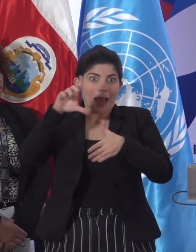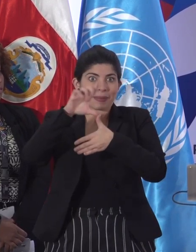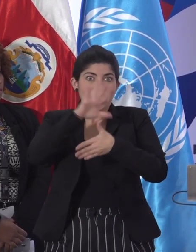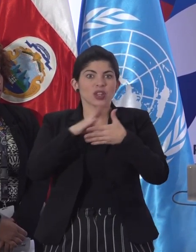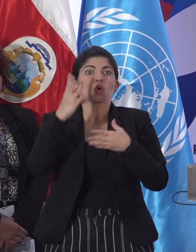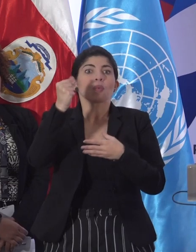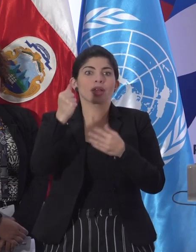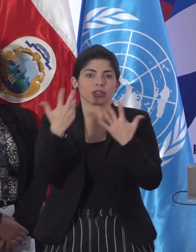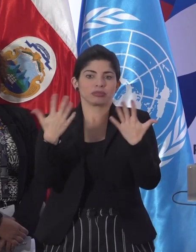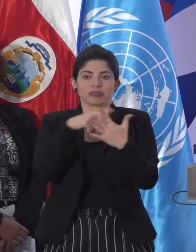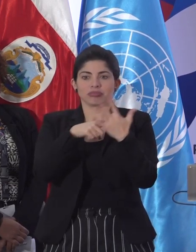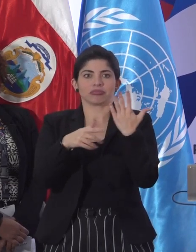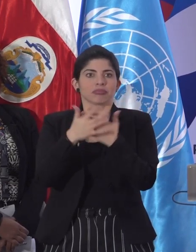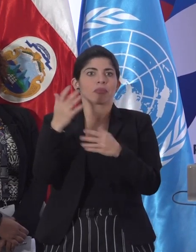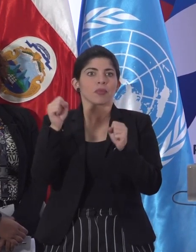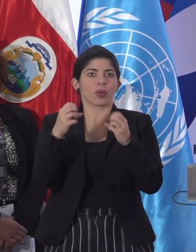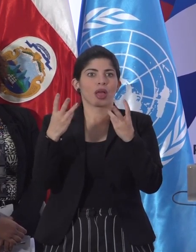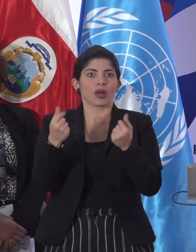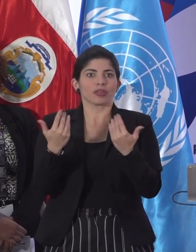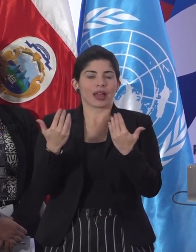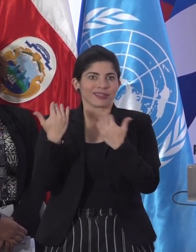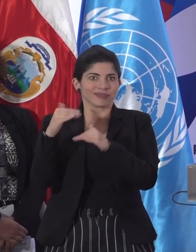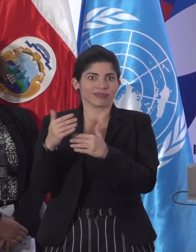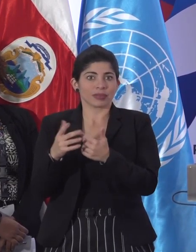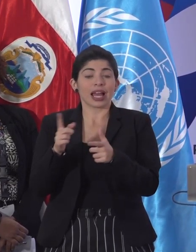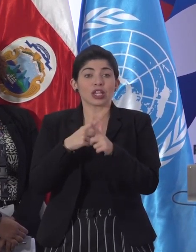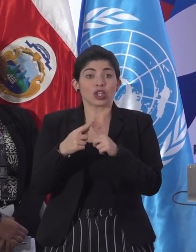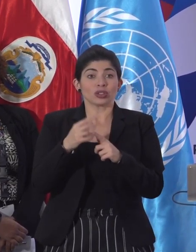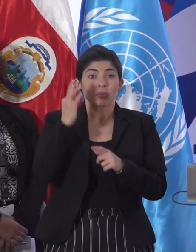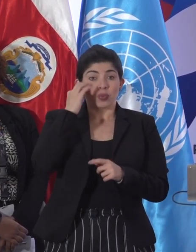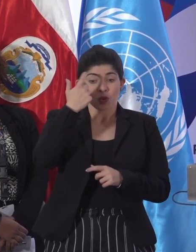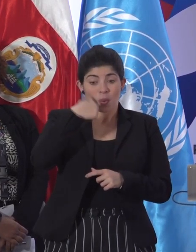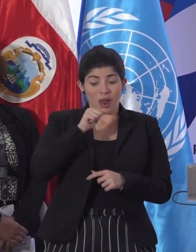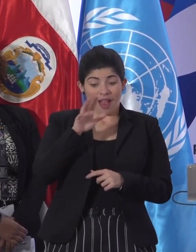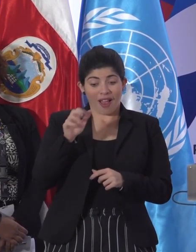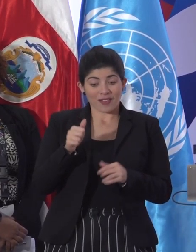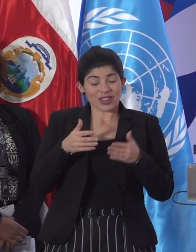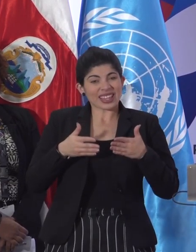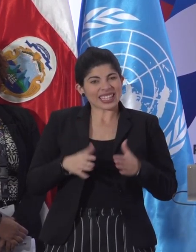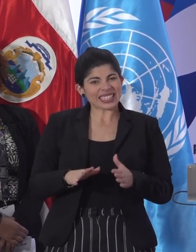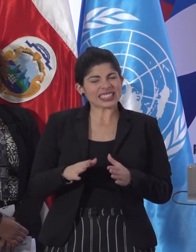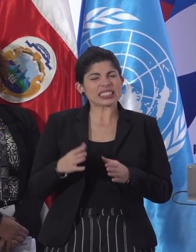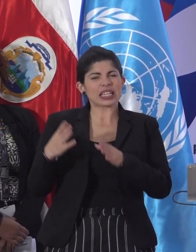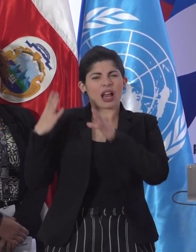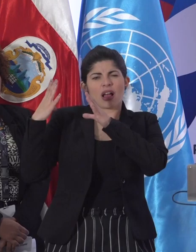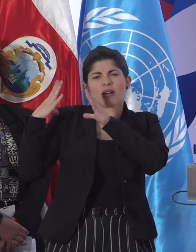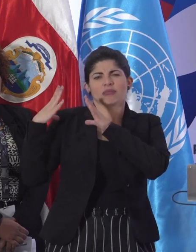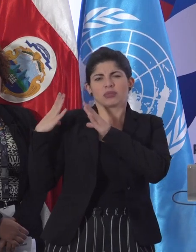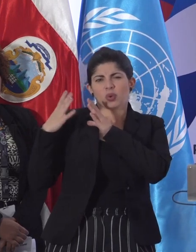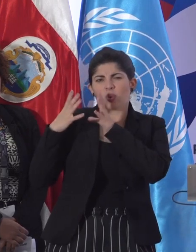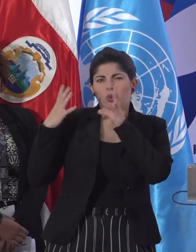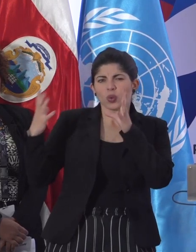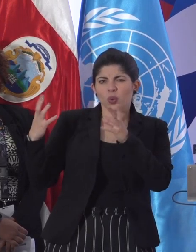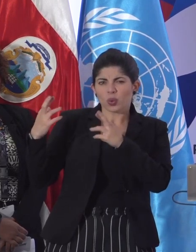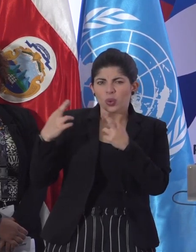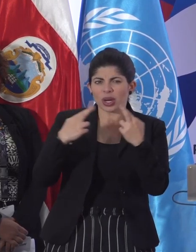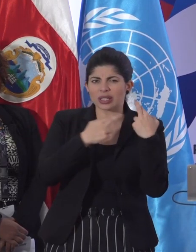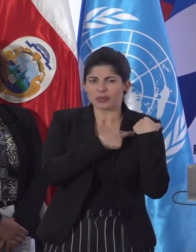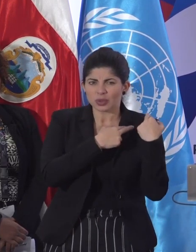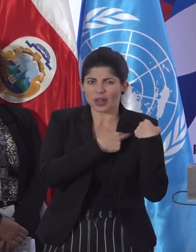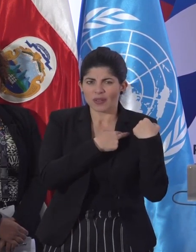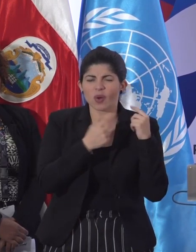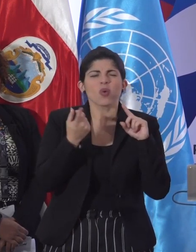Latina. Como mujer afrodescendiente, en verdad, llevamos en las espaldas una responsabilidad que es una responsabilidad mayor. ¿Y cuál